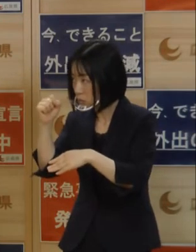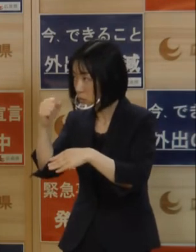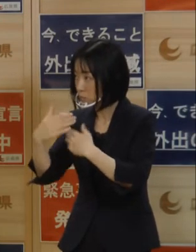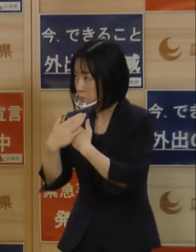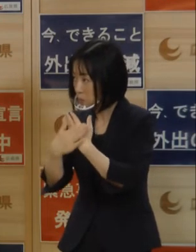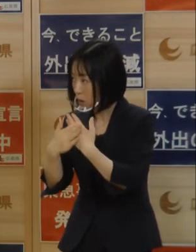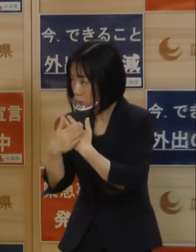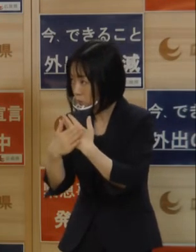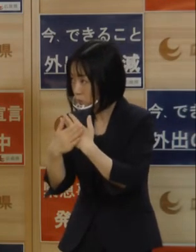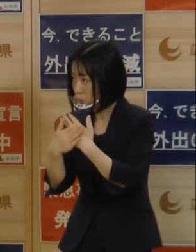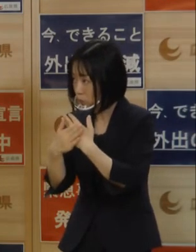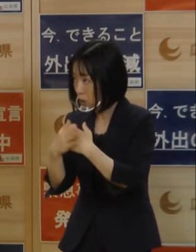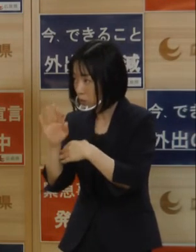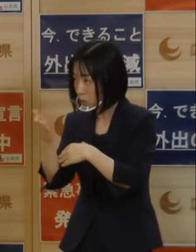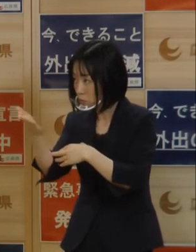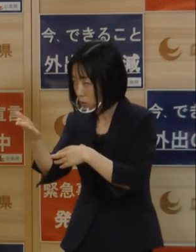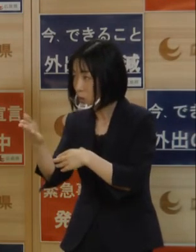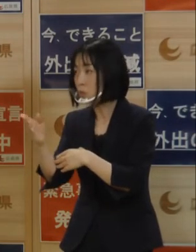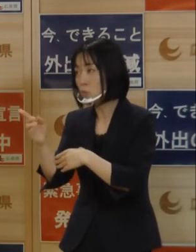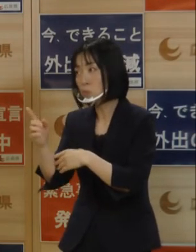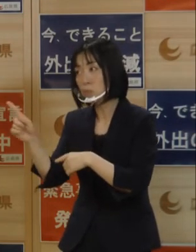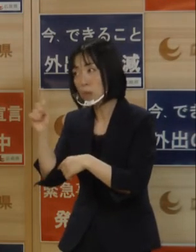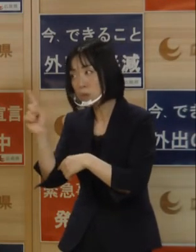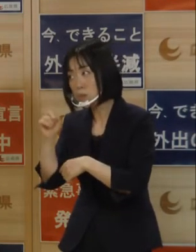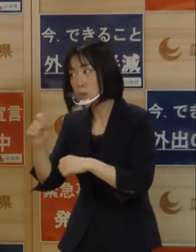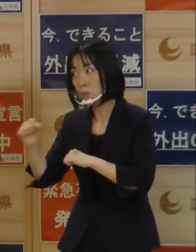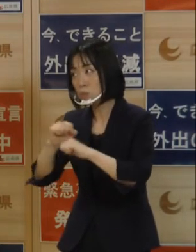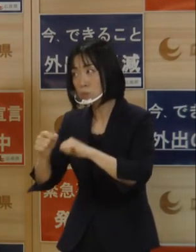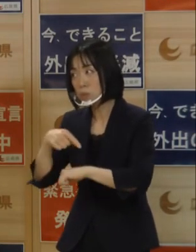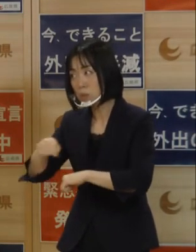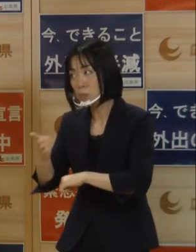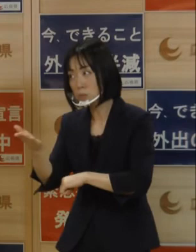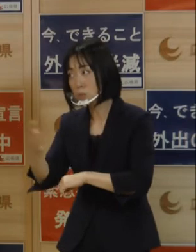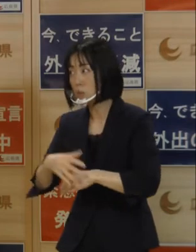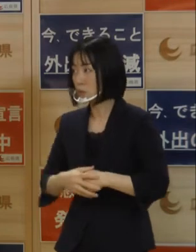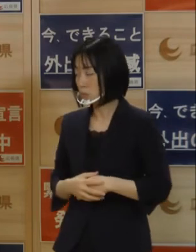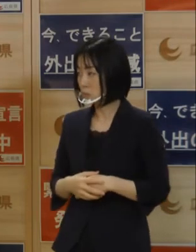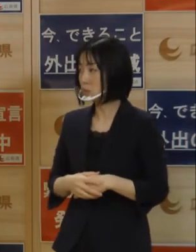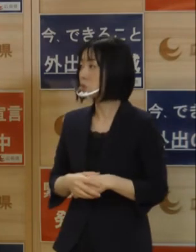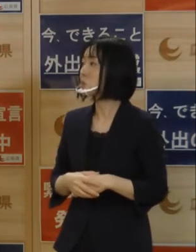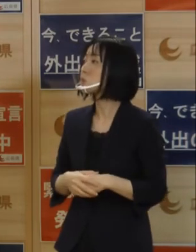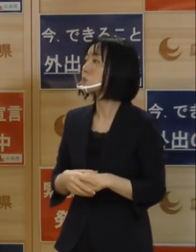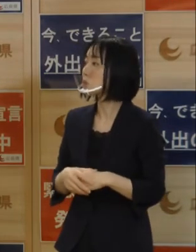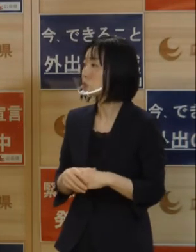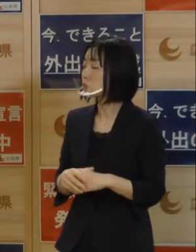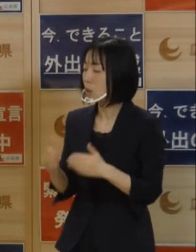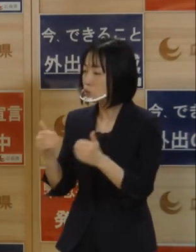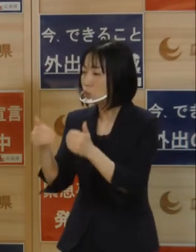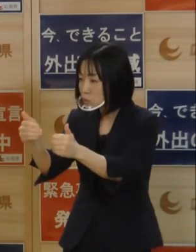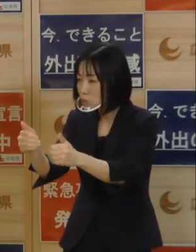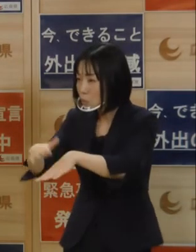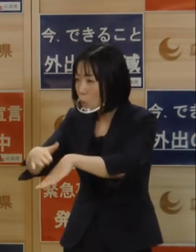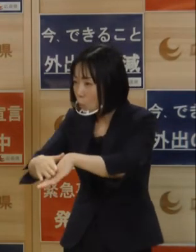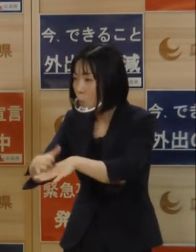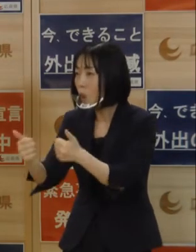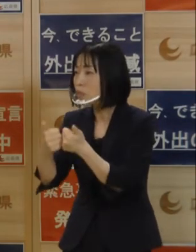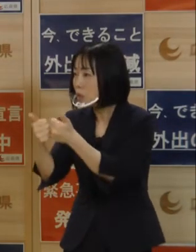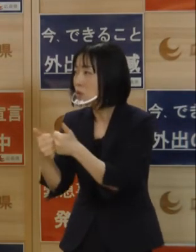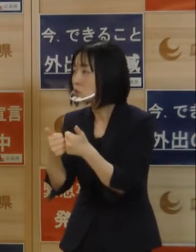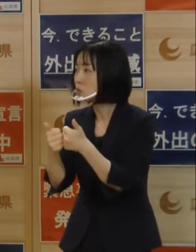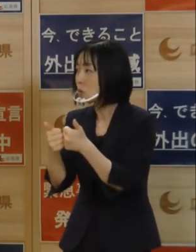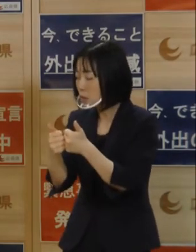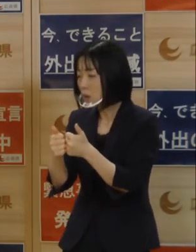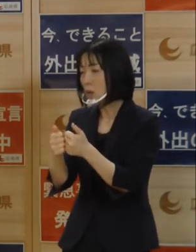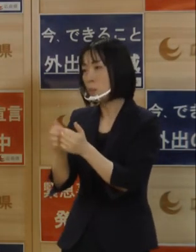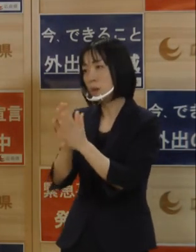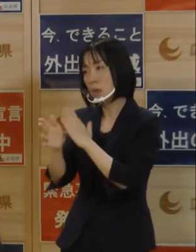取り組んでいきたいというふうに思われてますでしょうか。 利点というか促進策を話しましょうということなので、まあ、利点っていうんですか